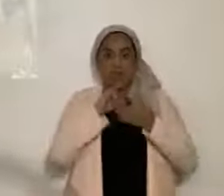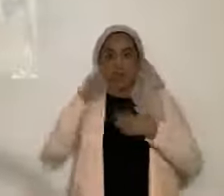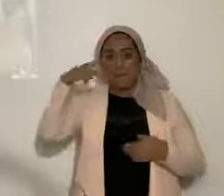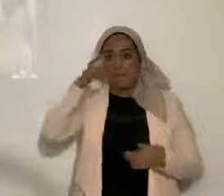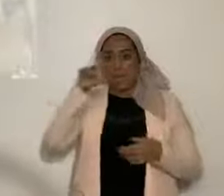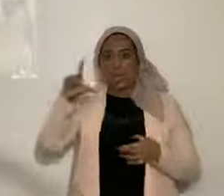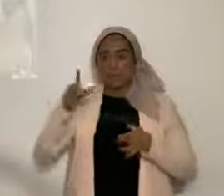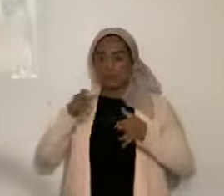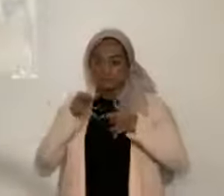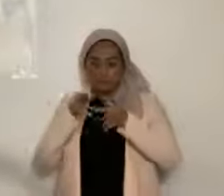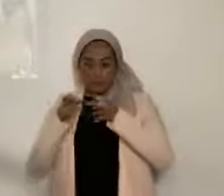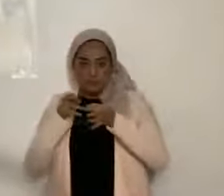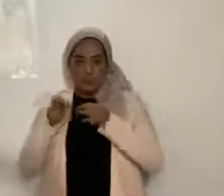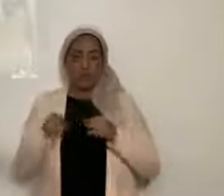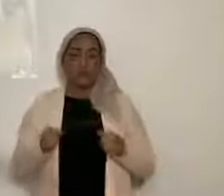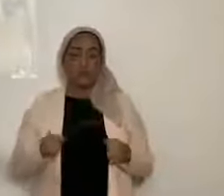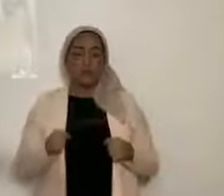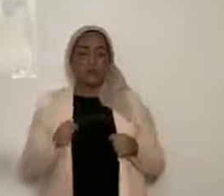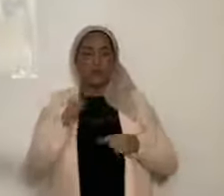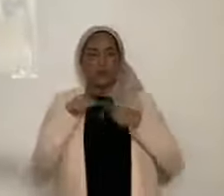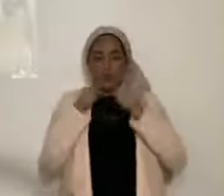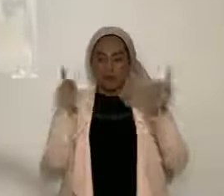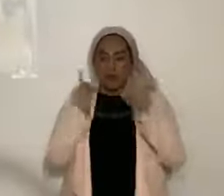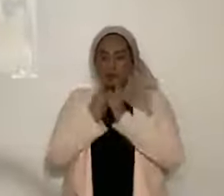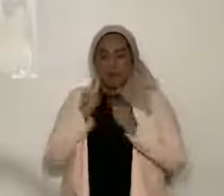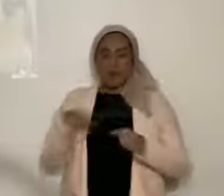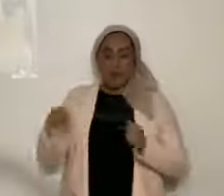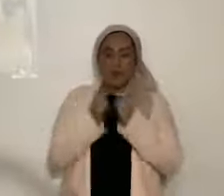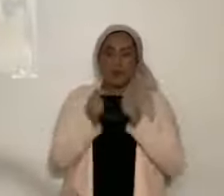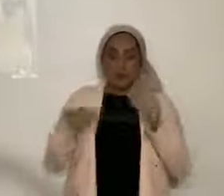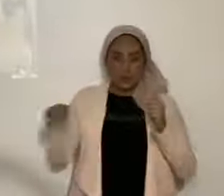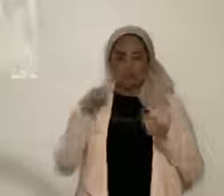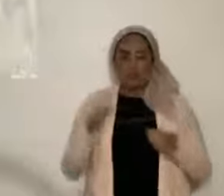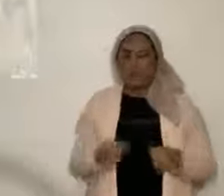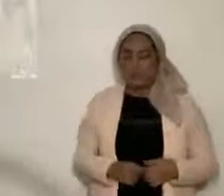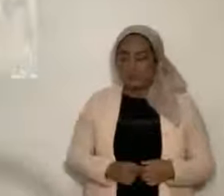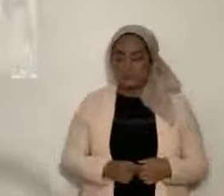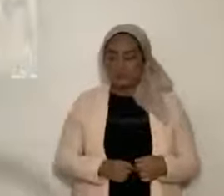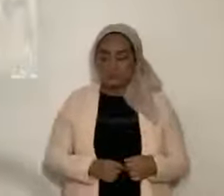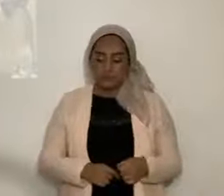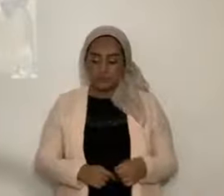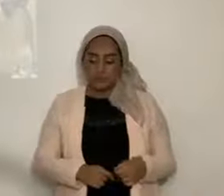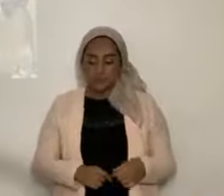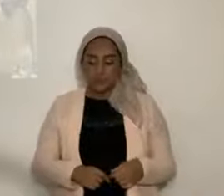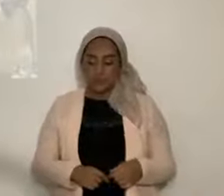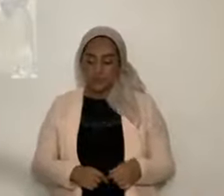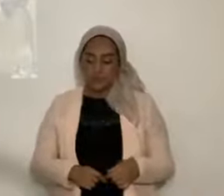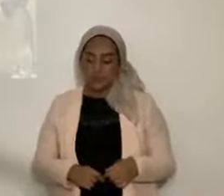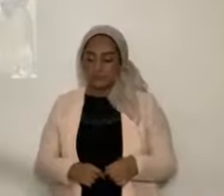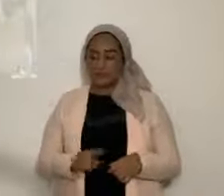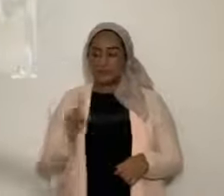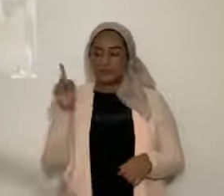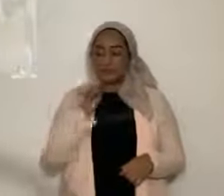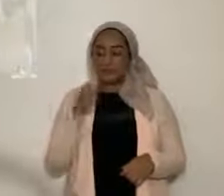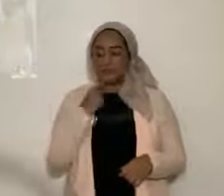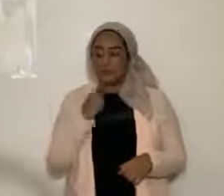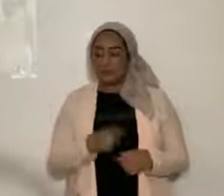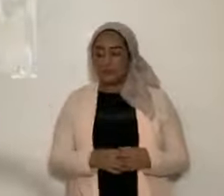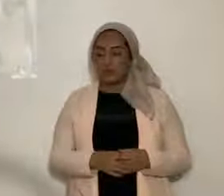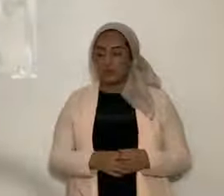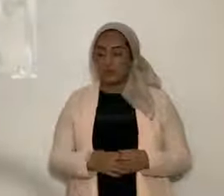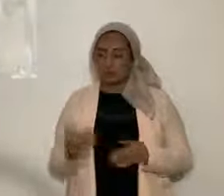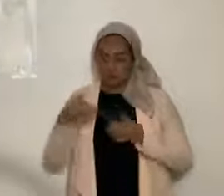ellos directamente cuando estuvo con ellos. Bueno, ahora, donde dice aquí,